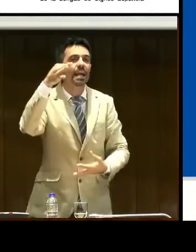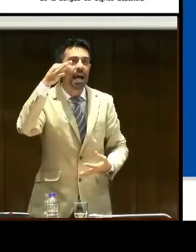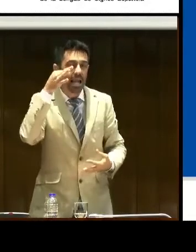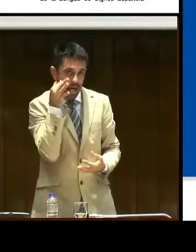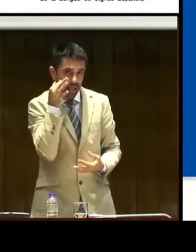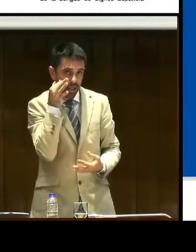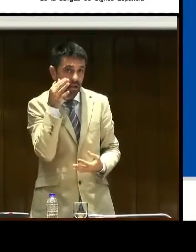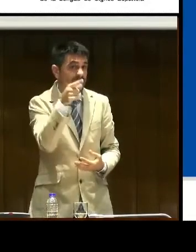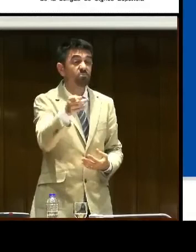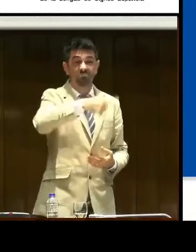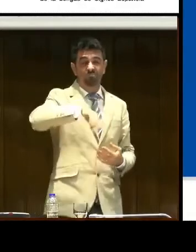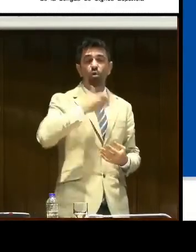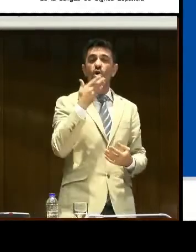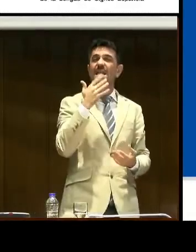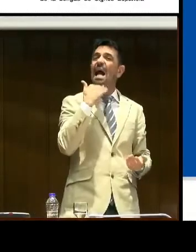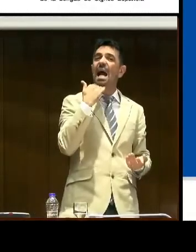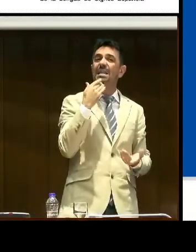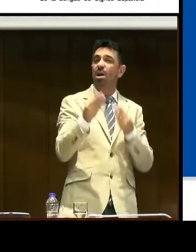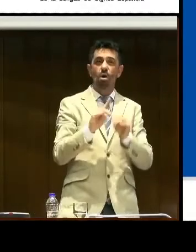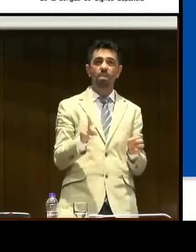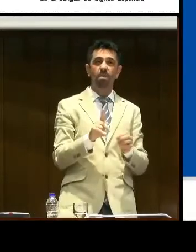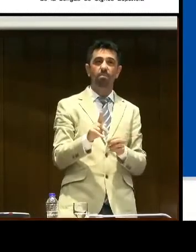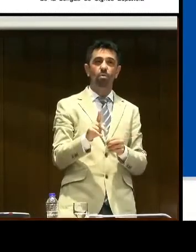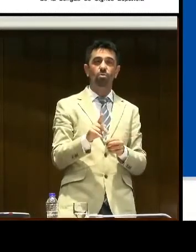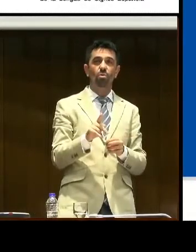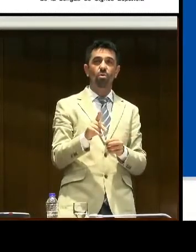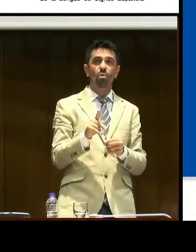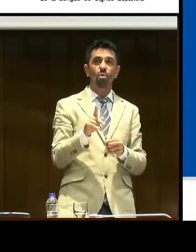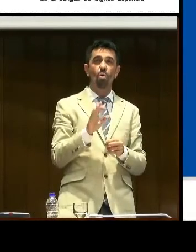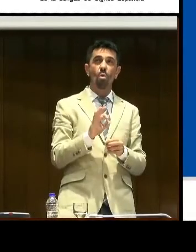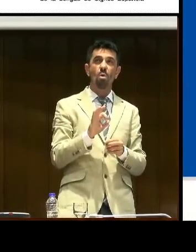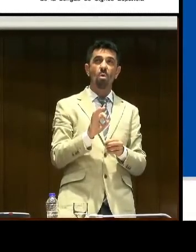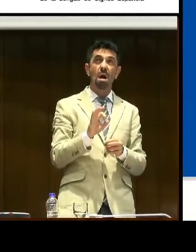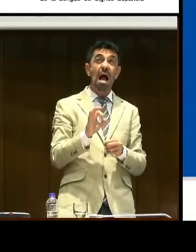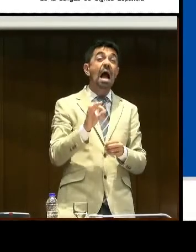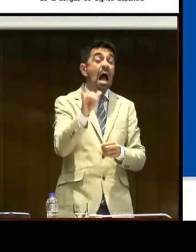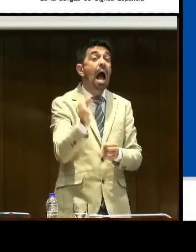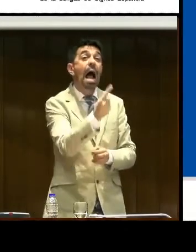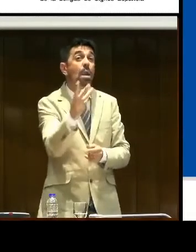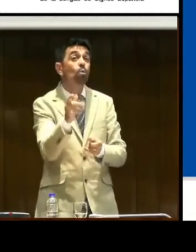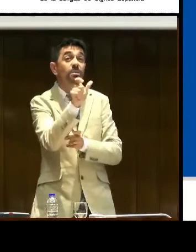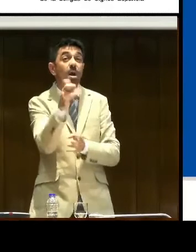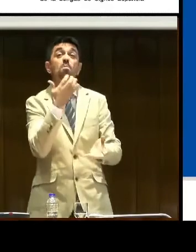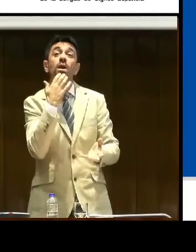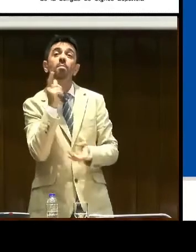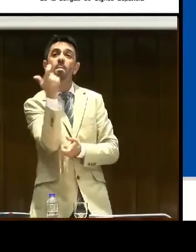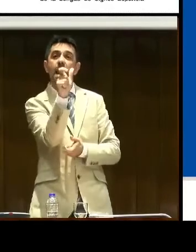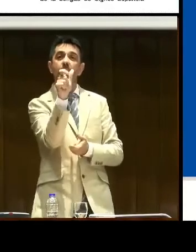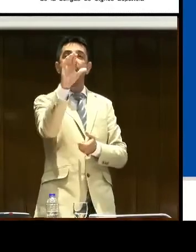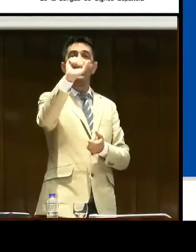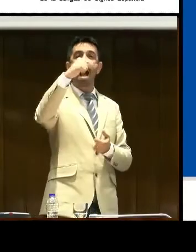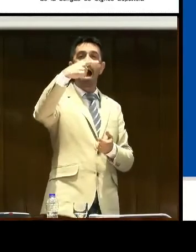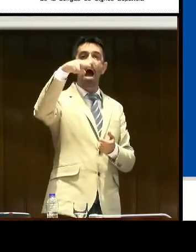No lo hacemos, o apenas podemos recordar que palabras como agua reflejan